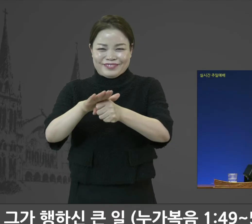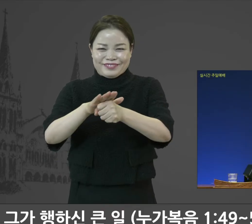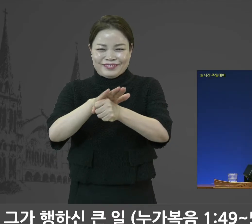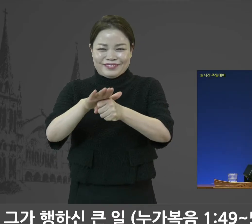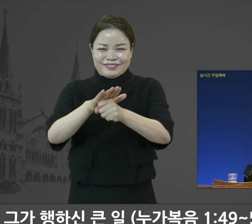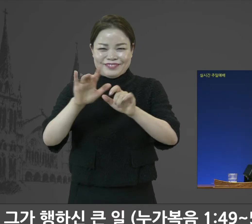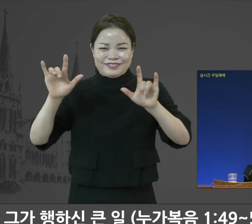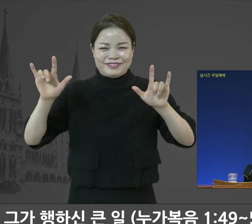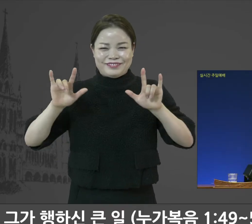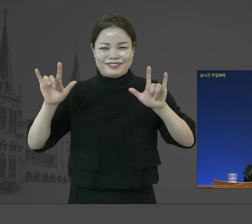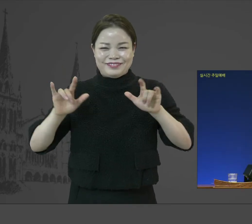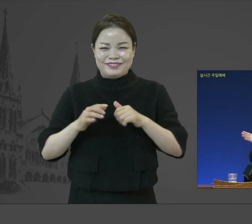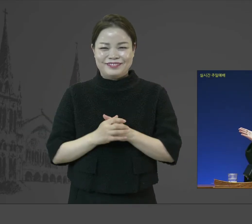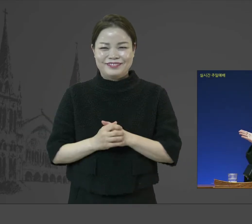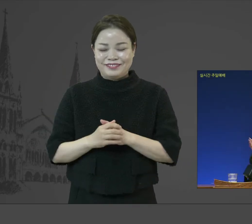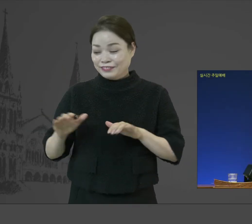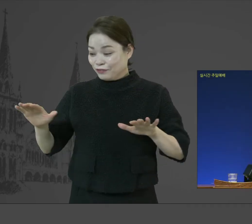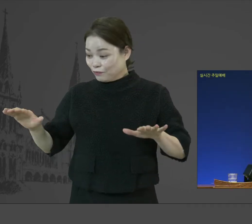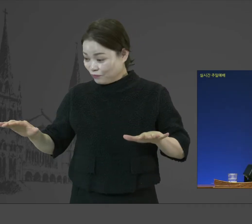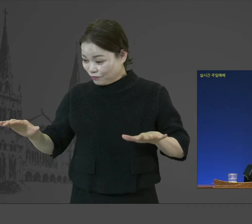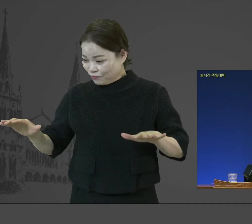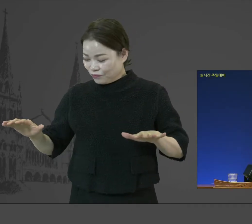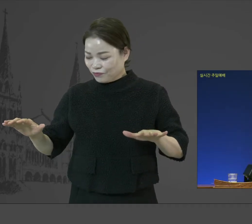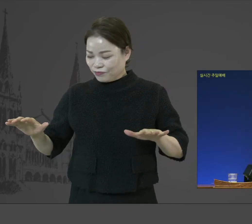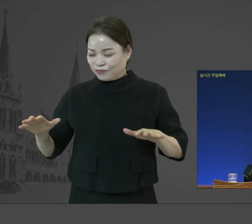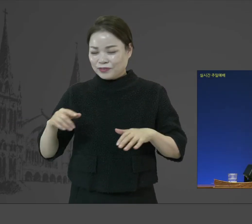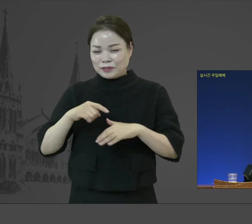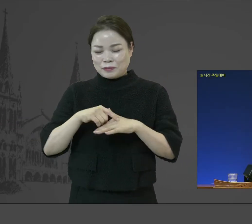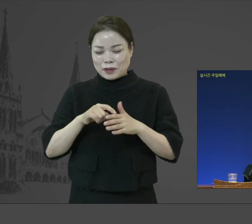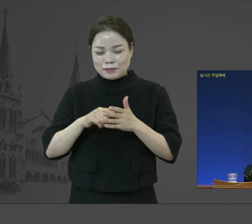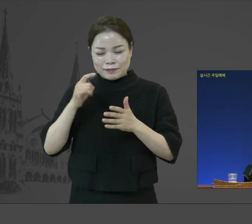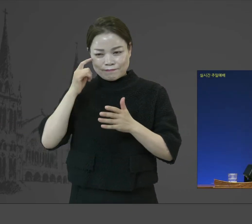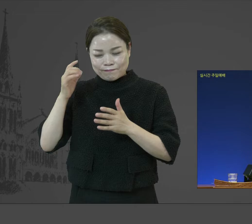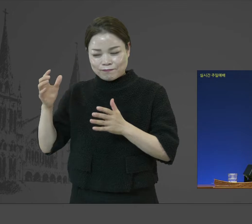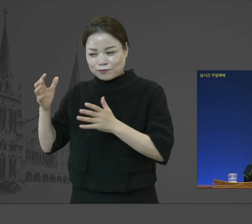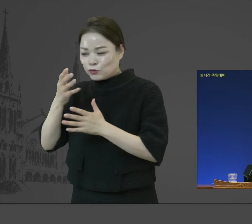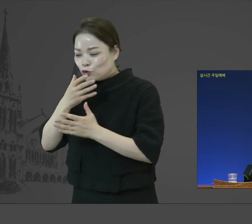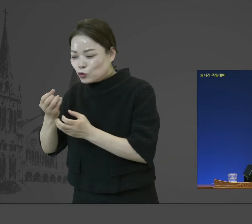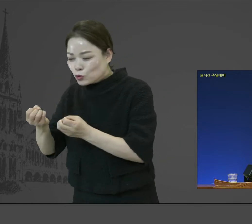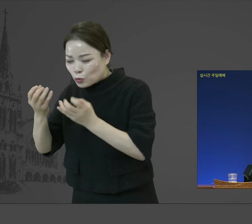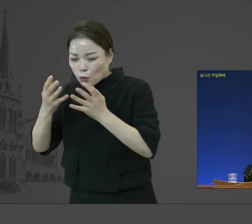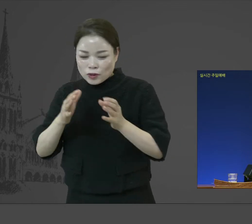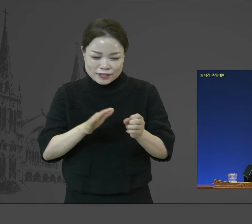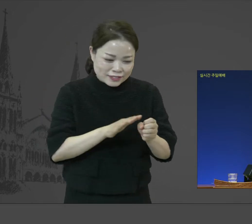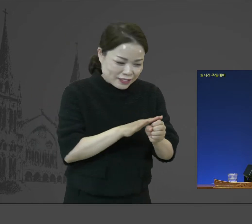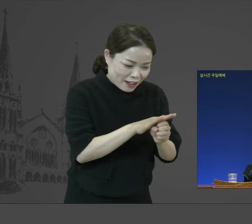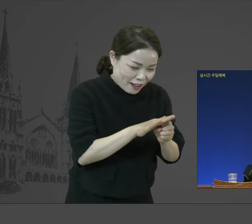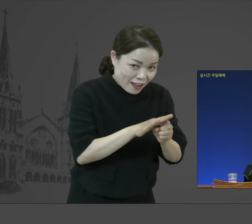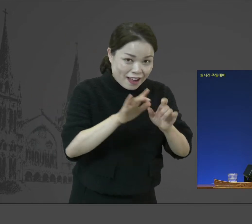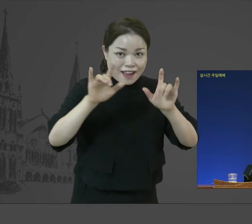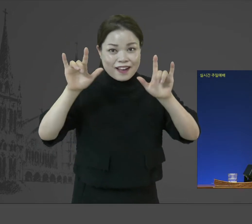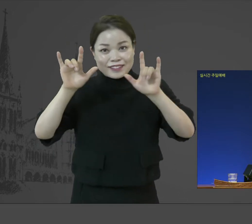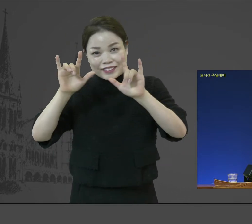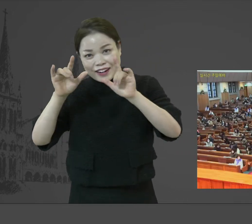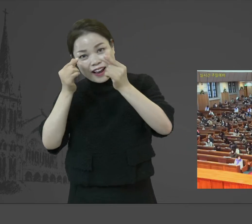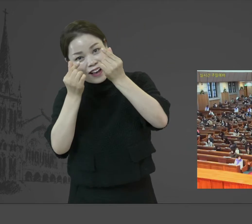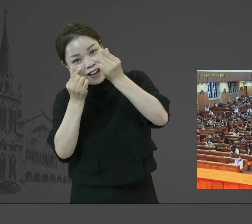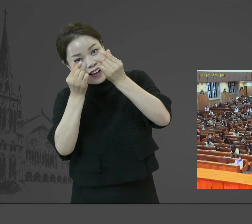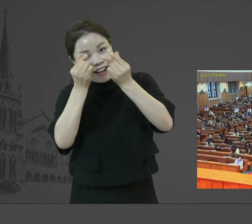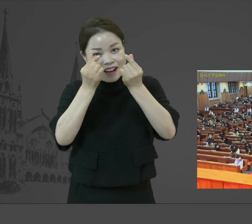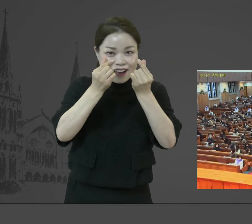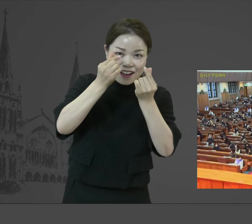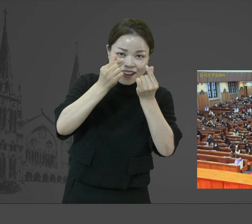사랑합니다. 자, 몇 분 마음 담아서 사랑으로 축복해 주시기 바랍니다. 사랑합니다.